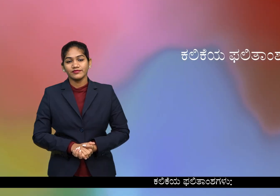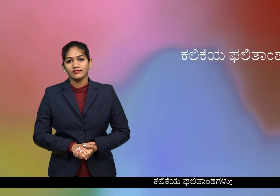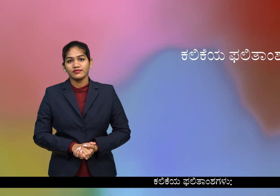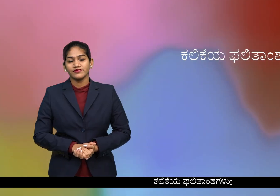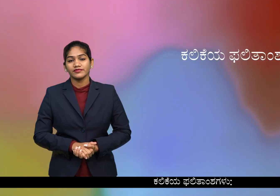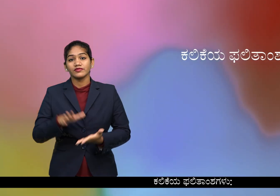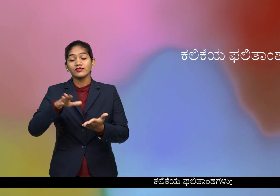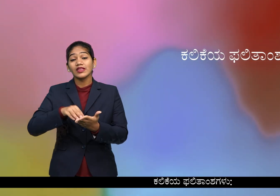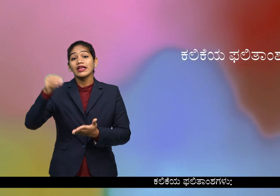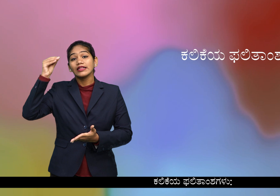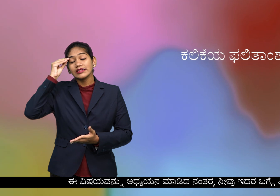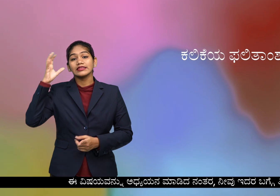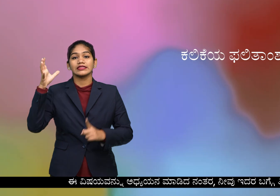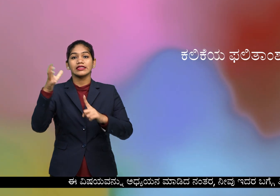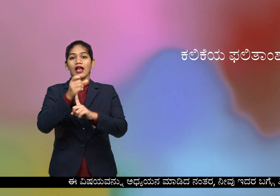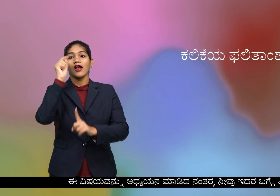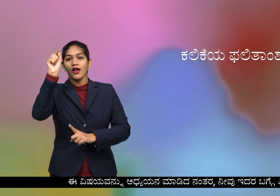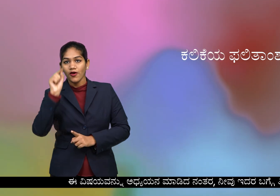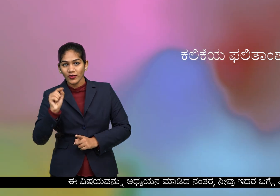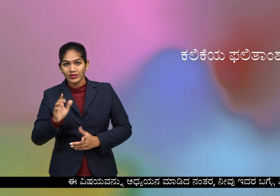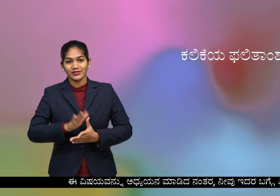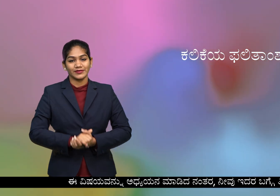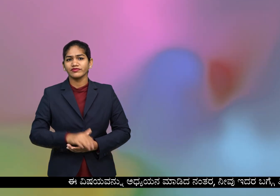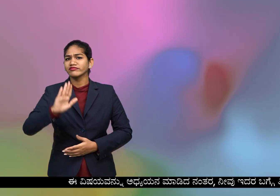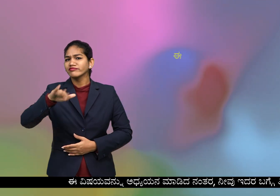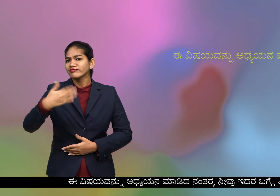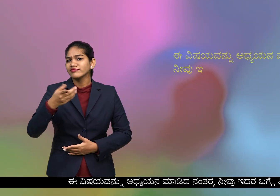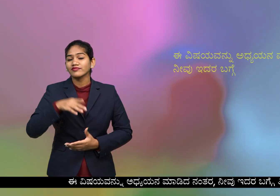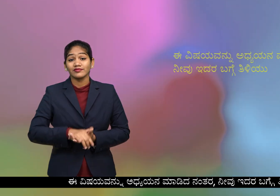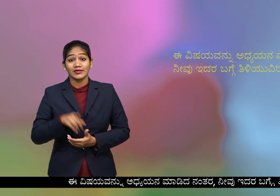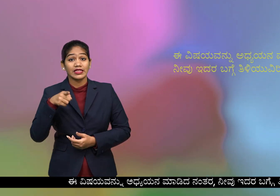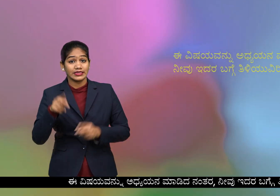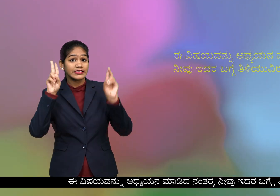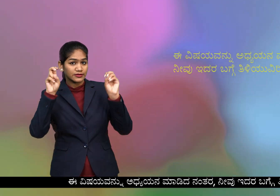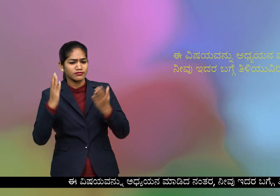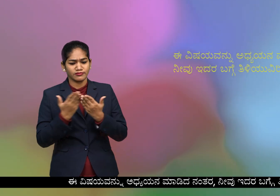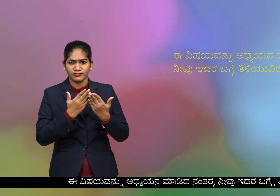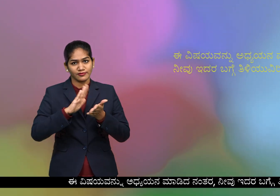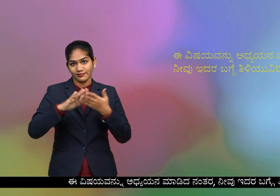ಕಲಿಕೆಯ ಫಲಿತಾಂಶಗಳು ಈ ವಿಷಯವನ್ನ ಅಧ್ಯಯನ ಮಾಡಿದ ನಂತರ ನೀವಿದ್ರ ಬಗ್ಗೆ ತಿಳಿತೀರಿ.